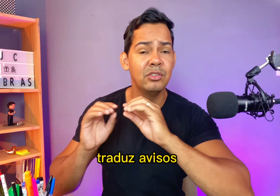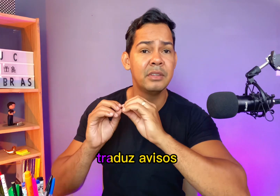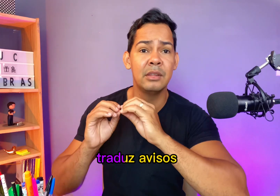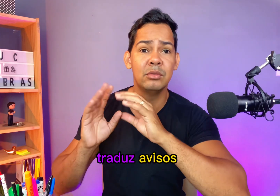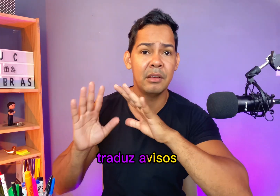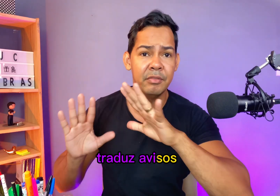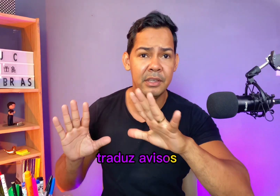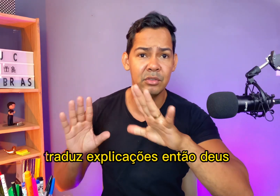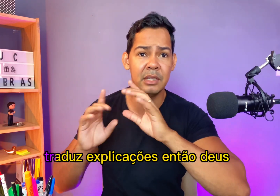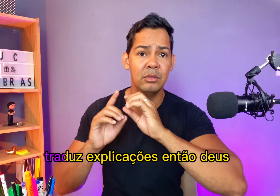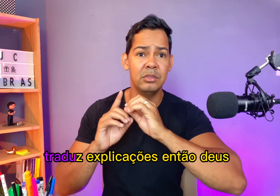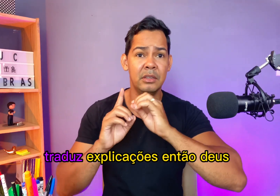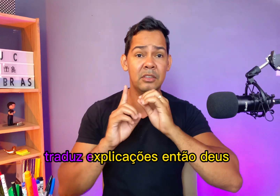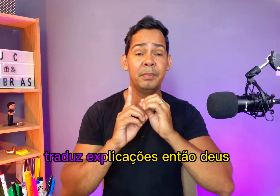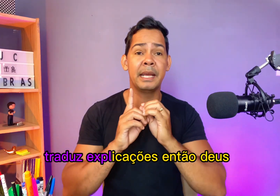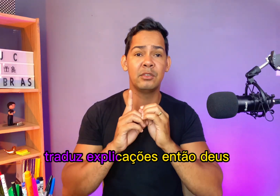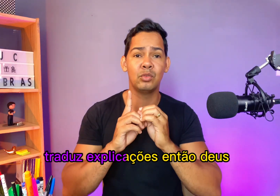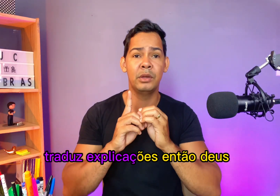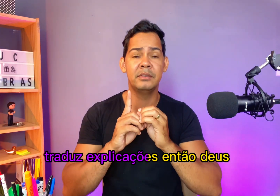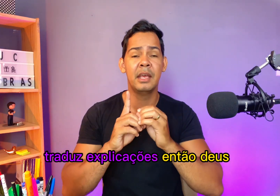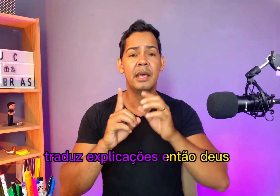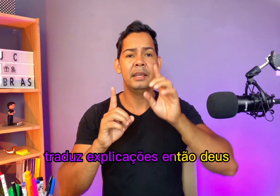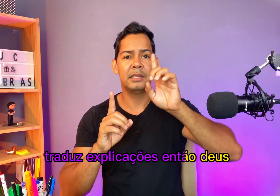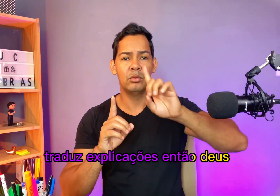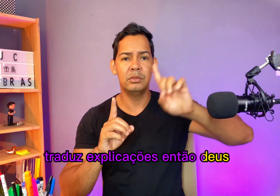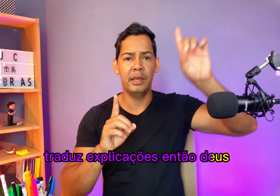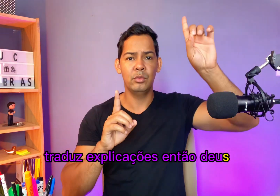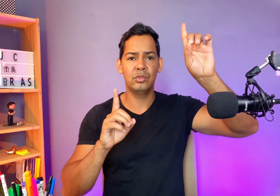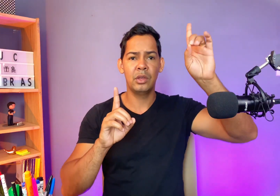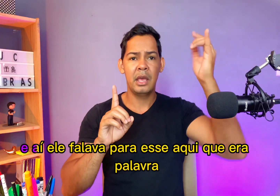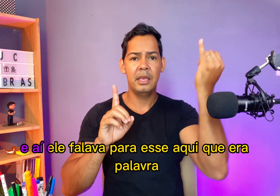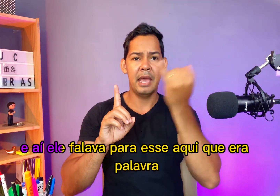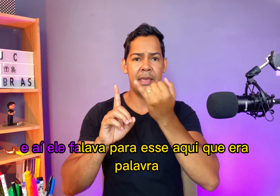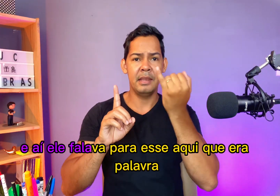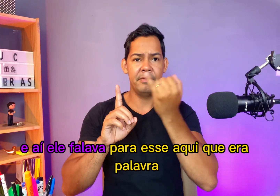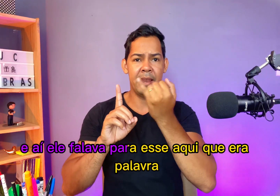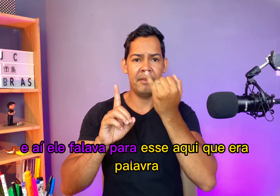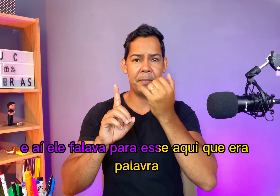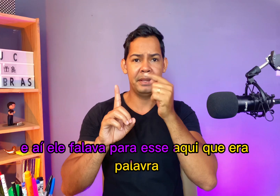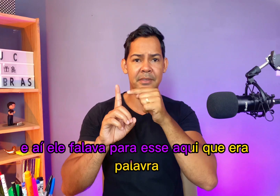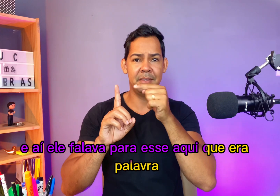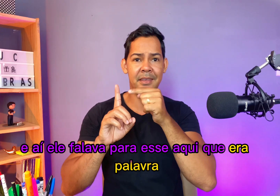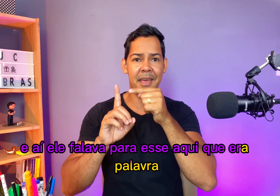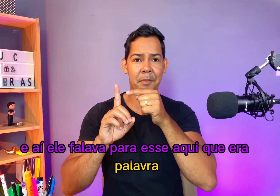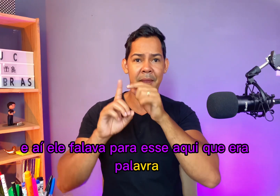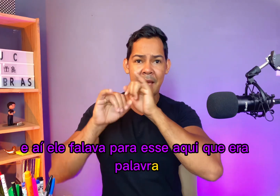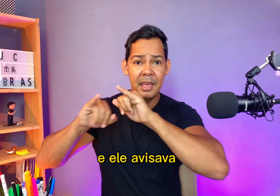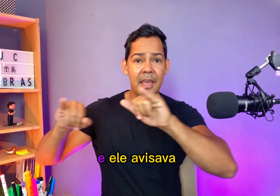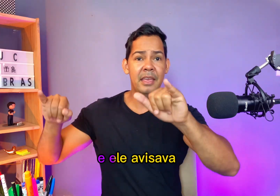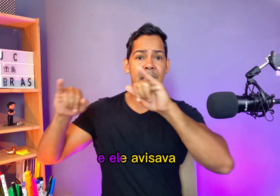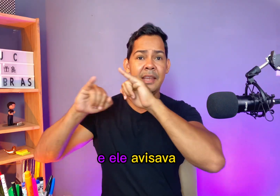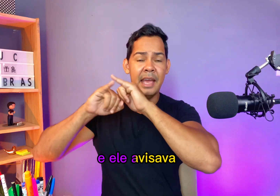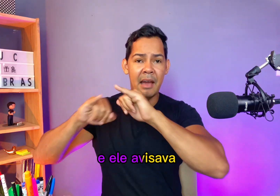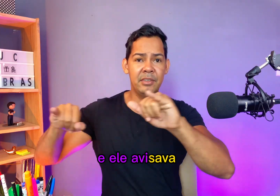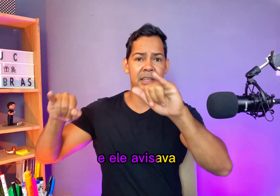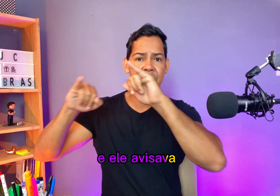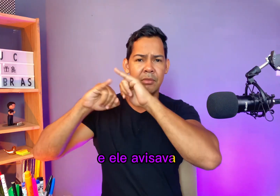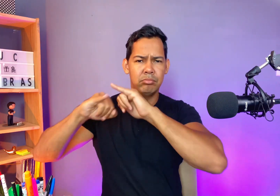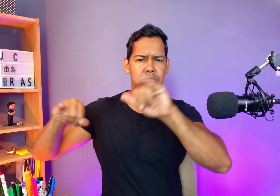traduz avisos, traduz explicações. Então, Deus, e aí ele falava para esse aqui que era a palavra, e ele avisava.